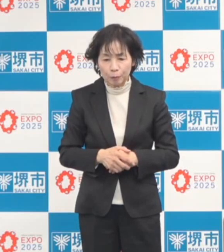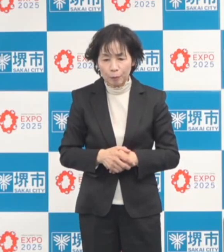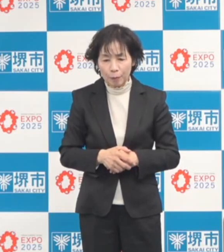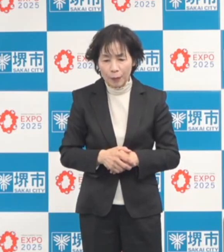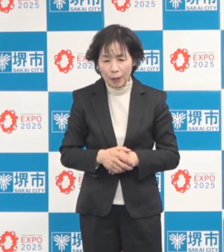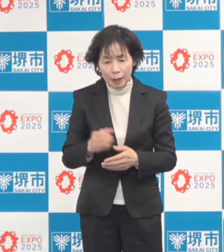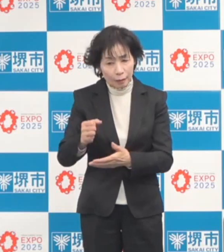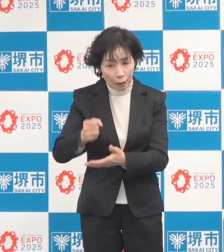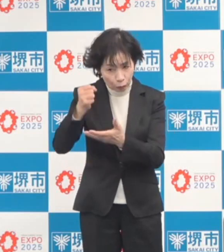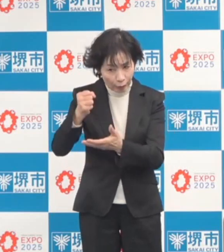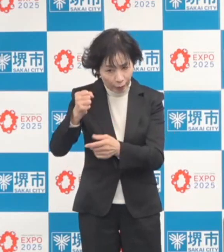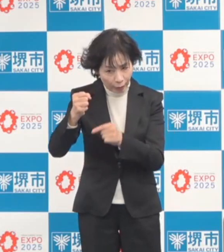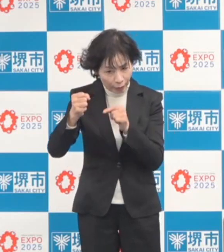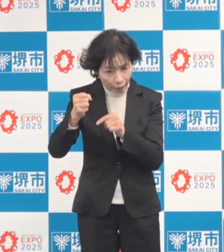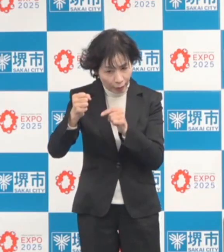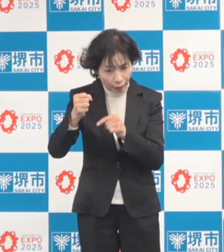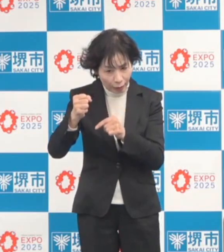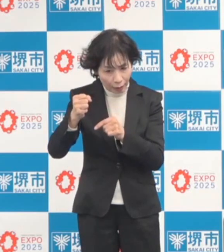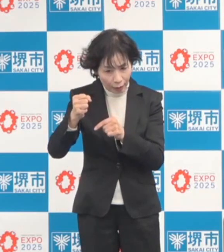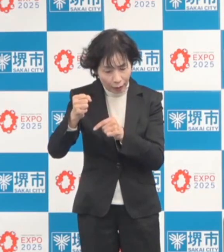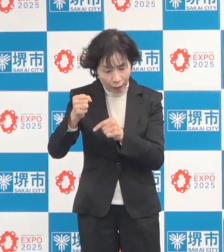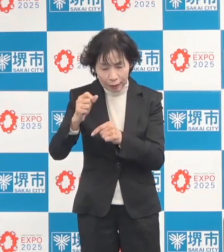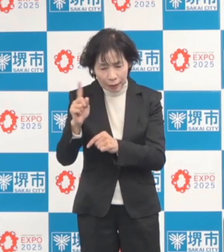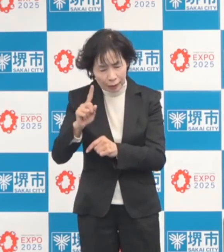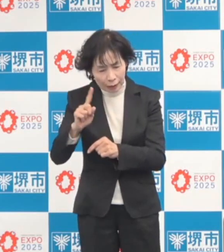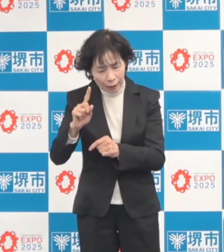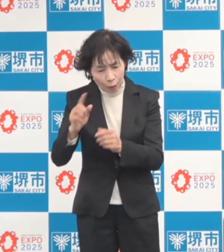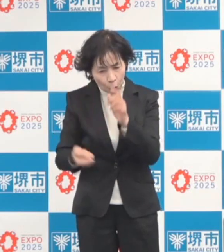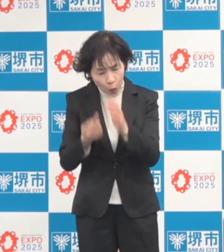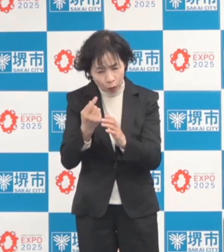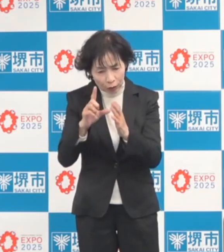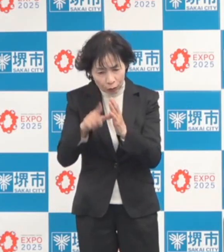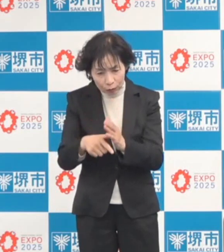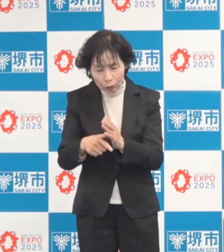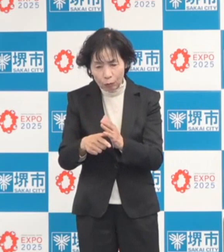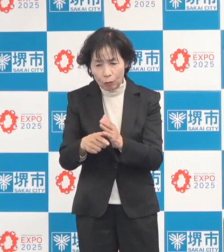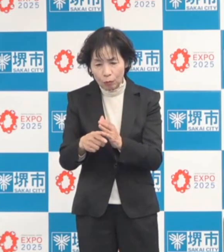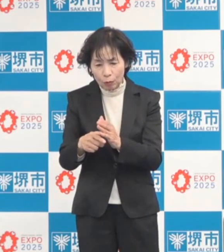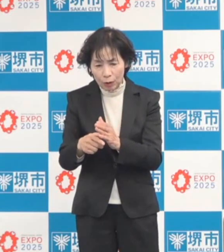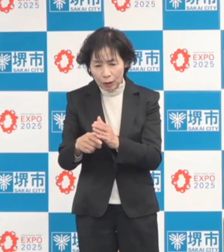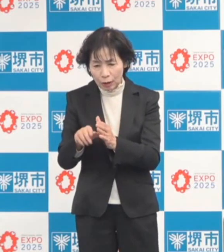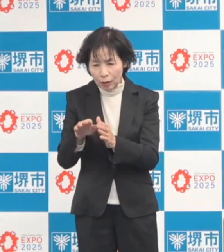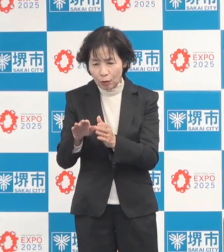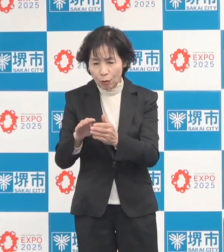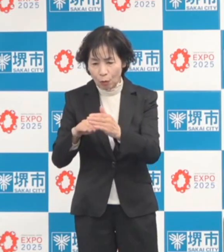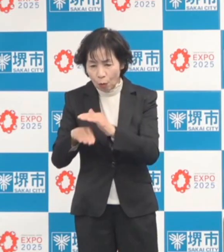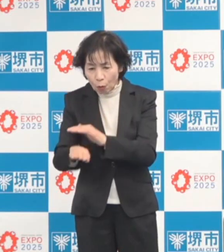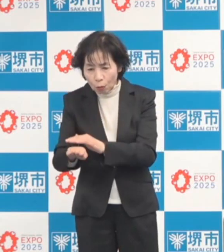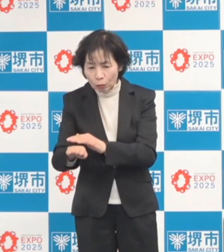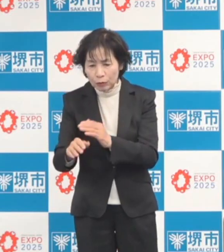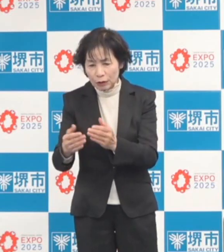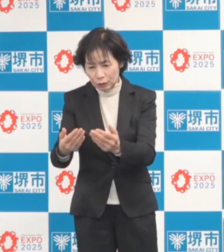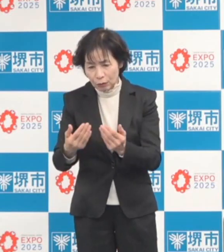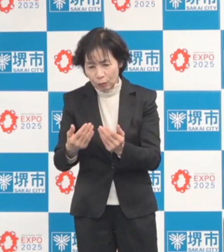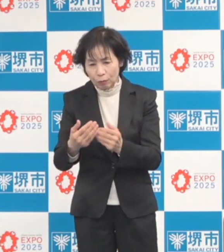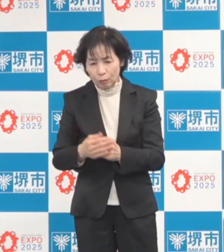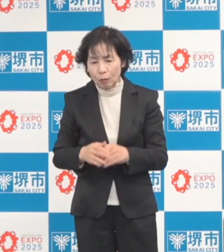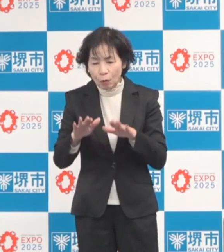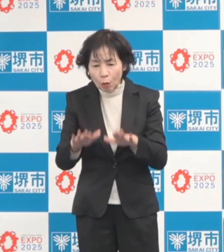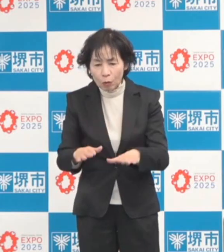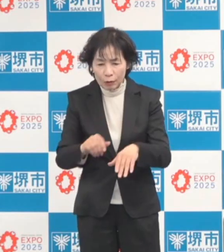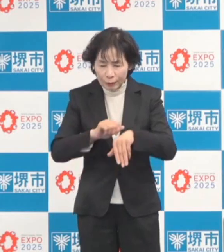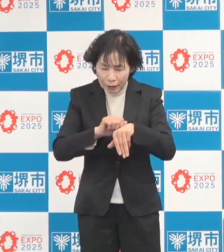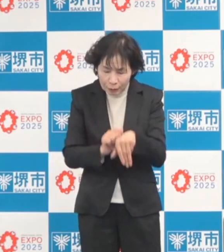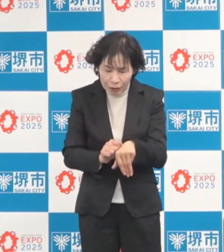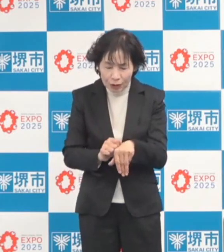蓄えというかですね、不測の事態に備えというのは必要だと思っておりますので、今回厳しい財政